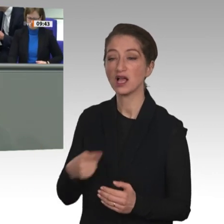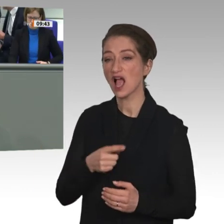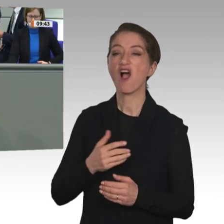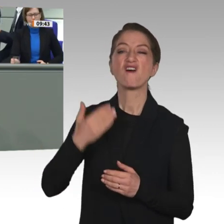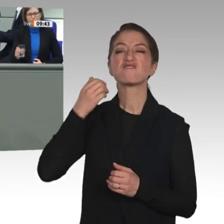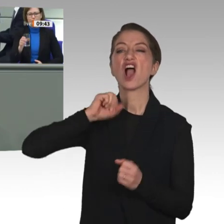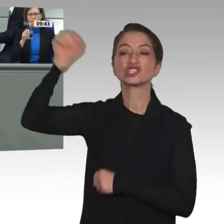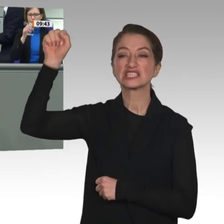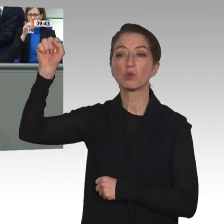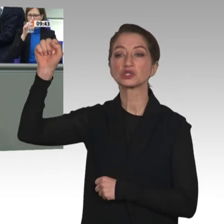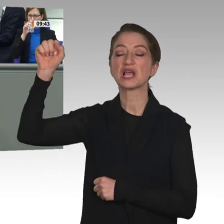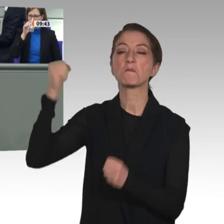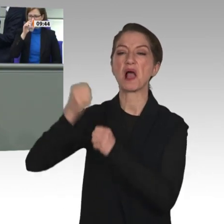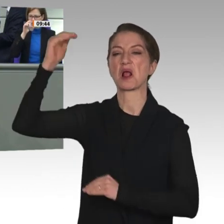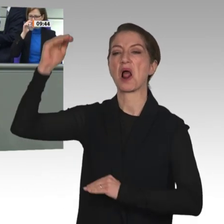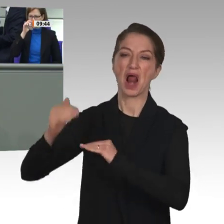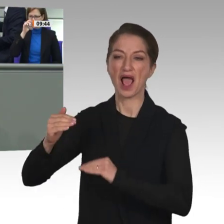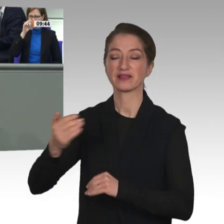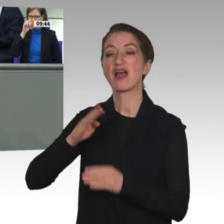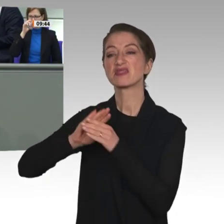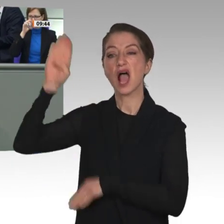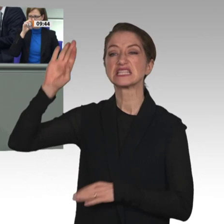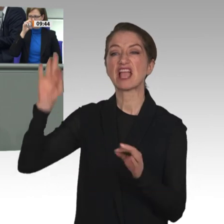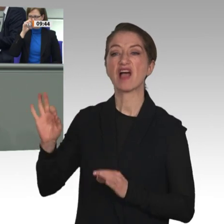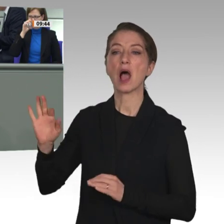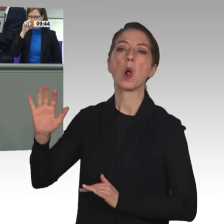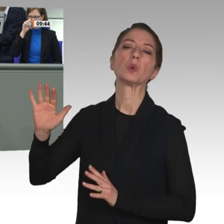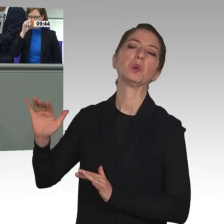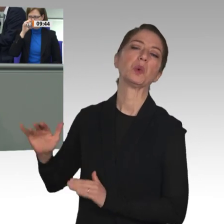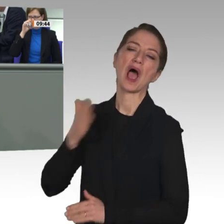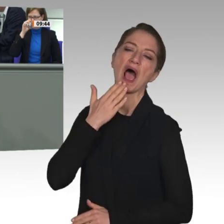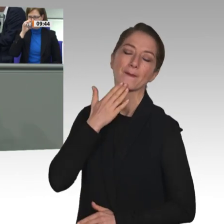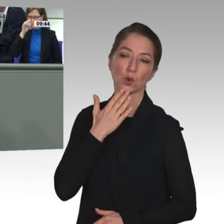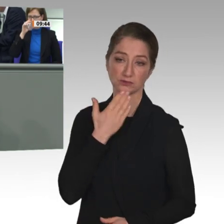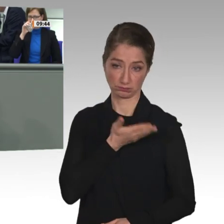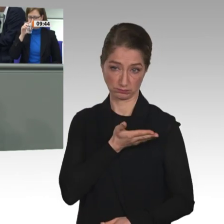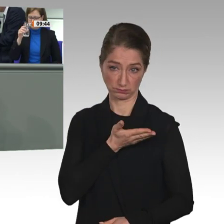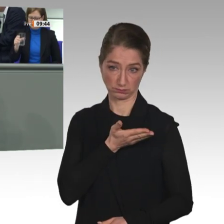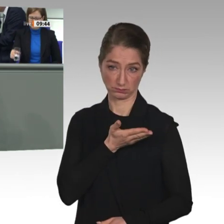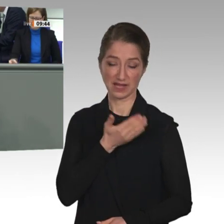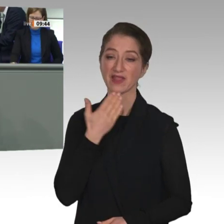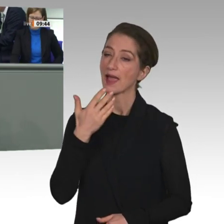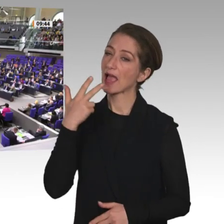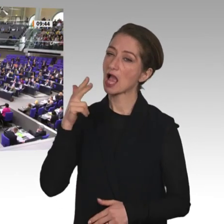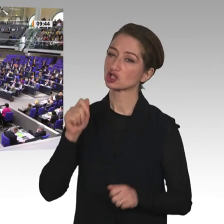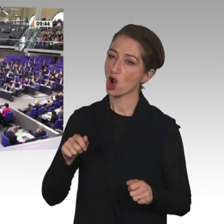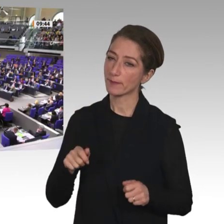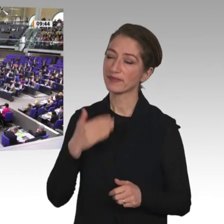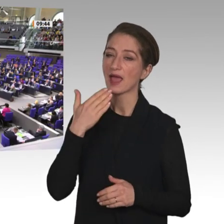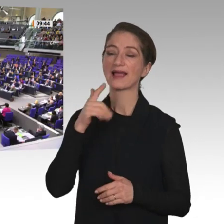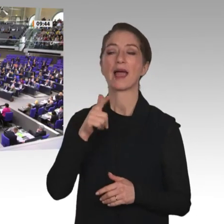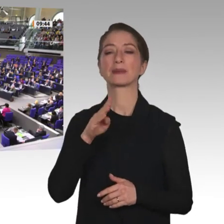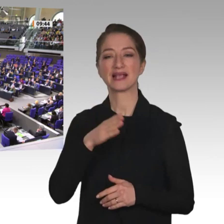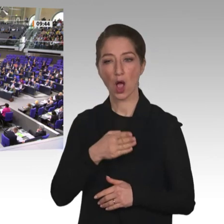und der Gefahr, die von Nazis in unserem Land ausgeht, meine Damen und Herren. In diesem Sinne, danke Herr Brinkhaus, danke Herr Schäuble, ausdrücklich eine